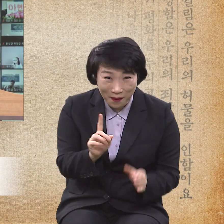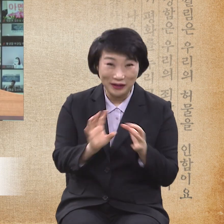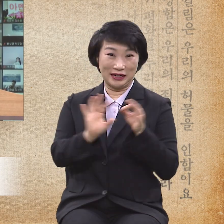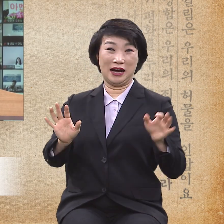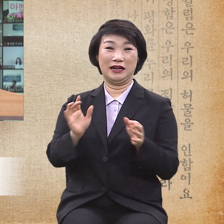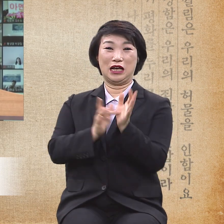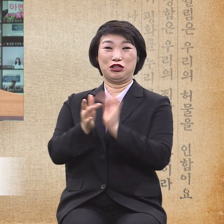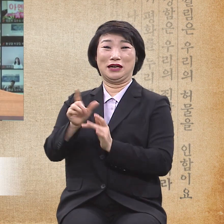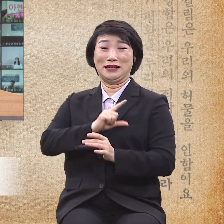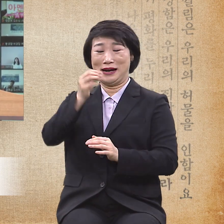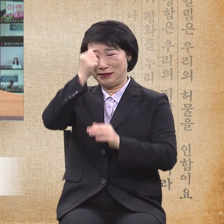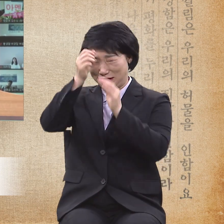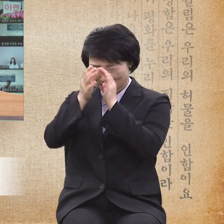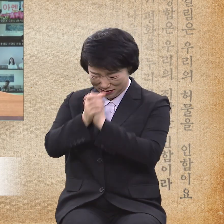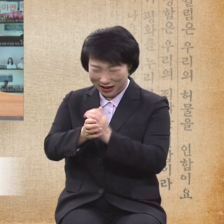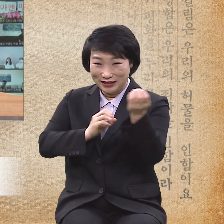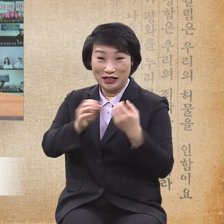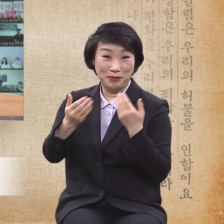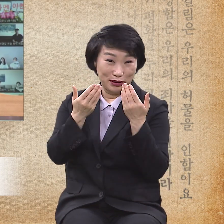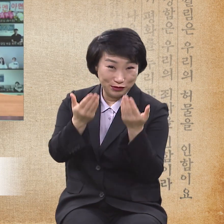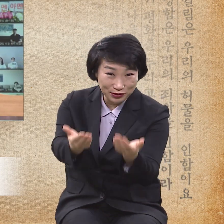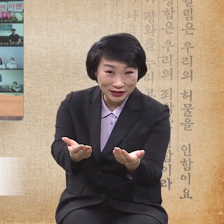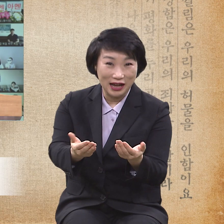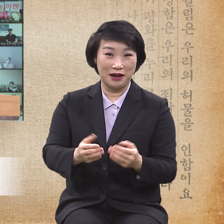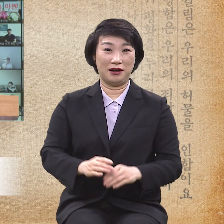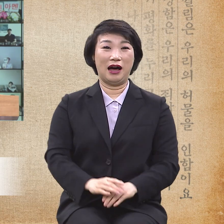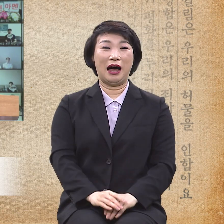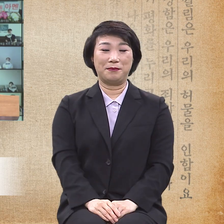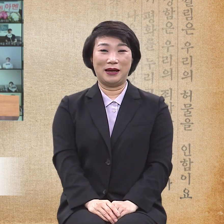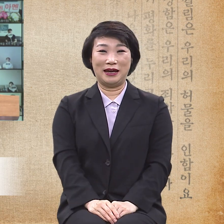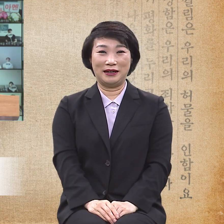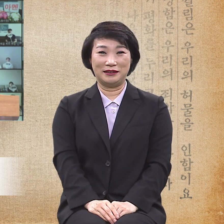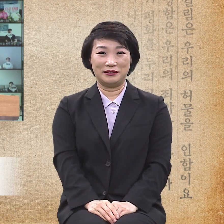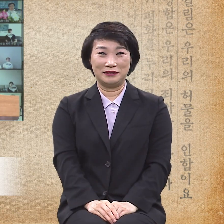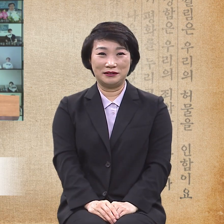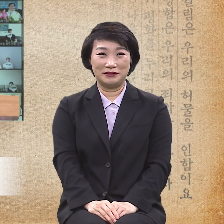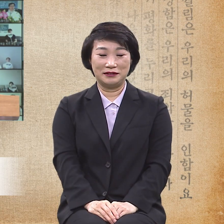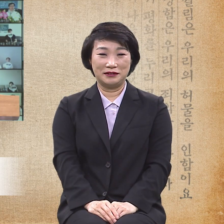내 이름으로 구하라. 내가 시행하리니.